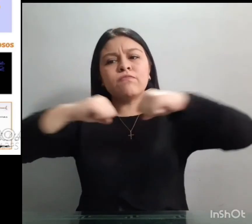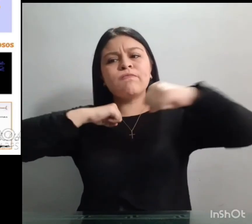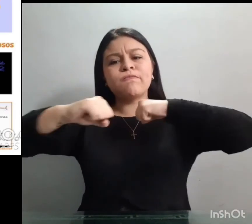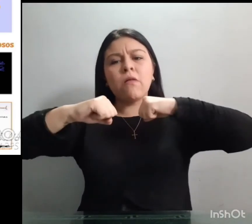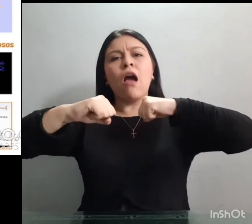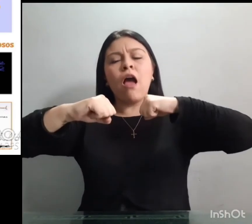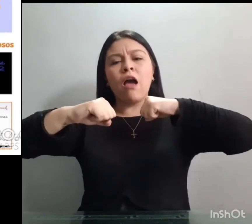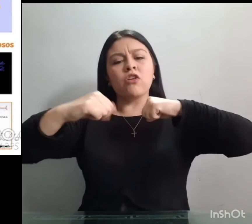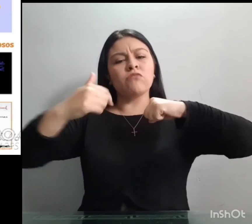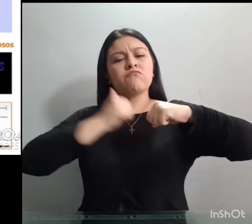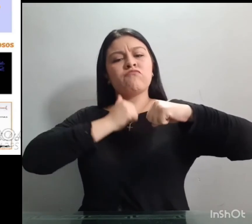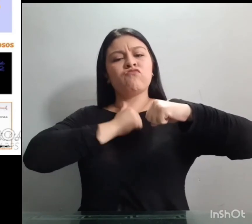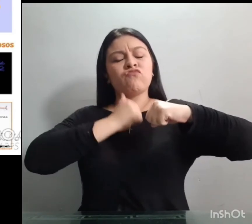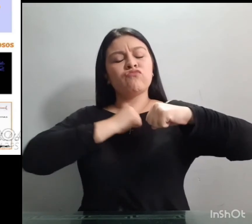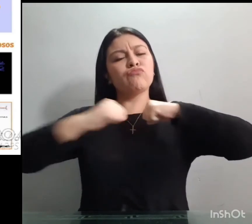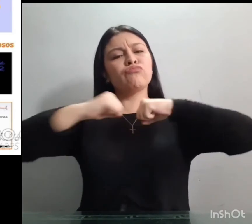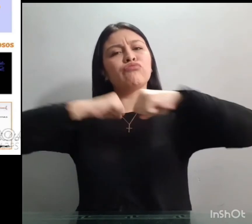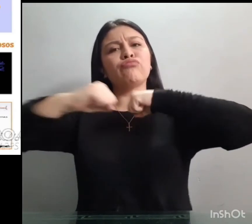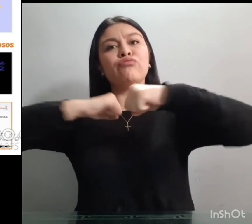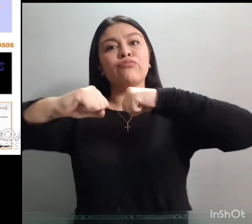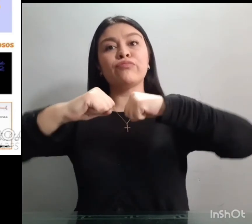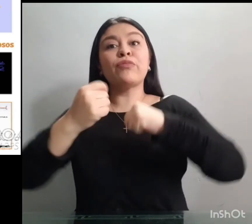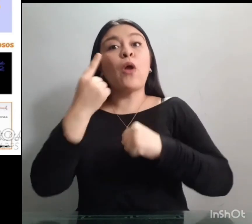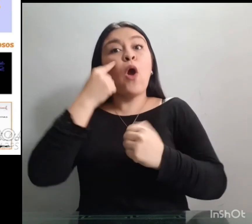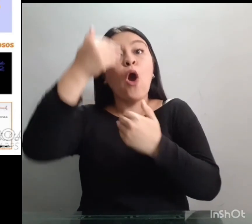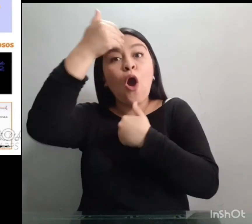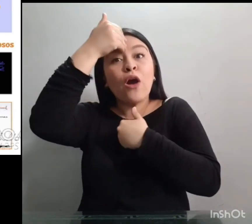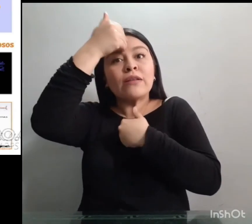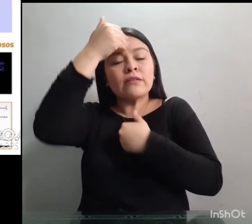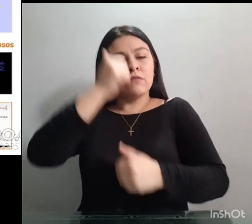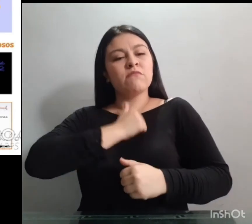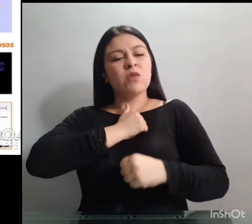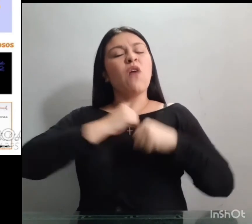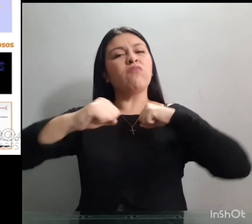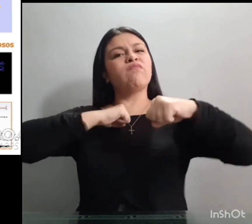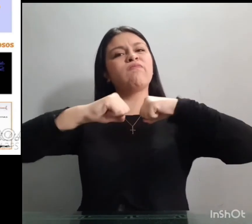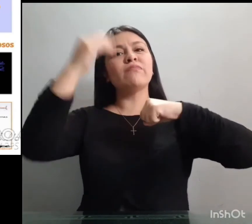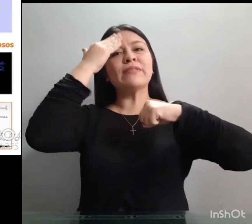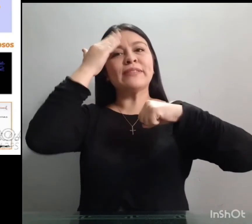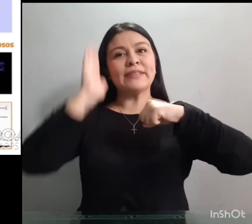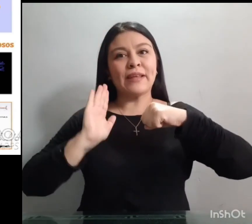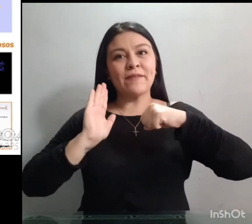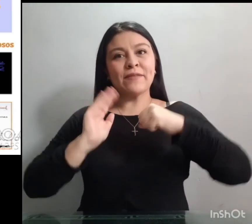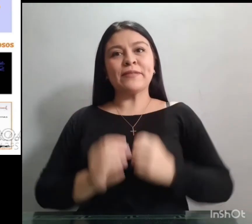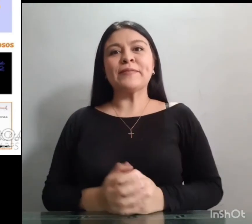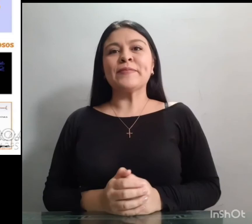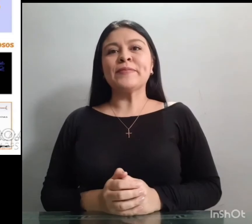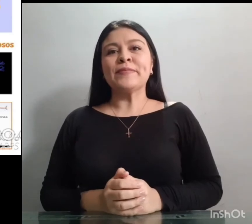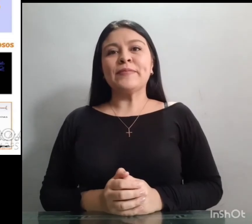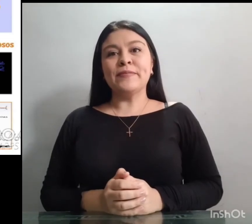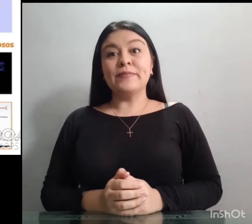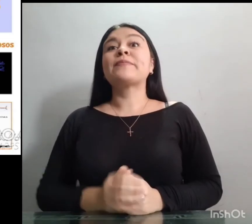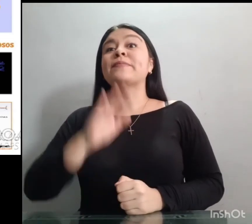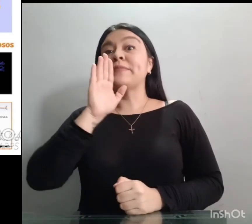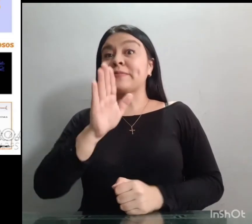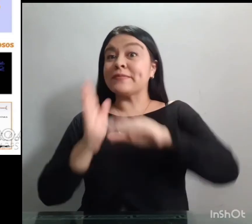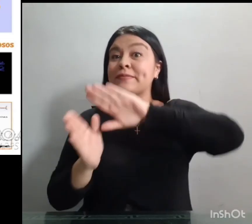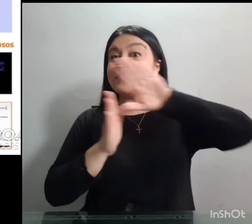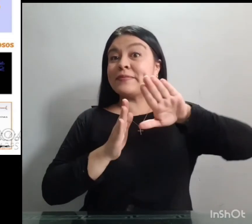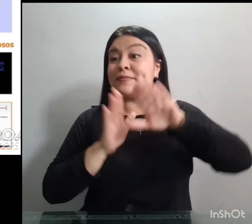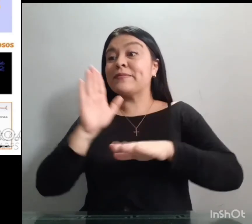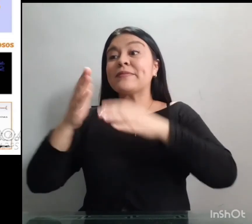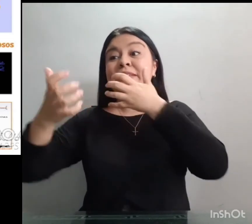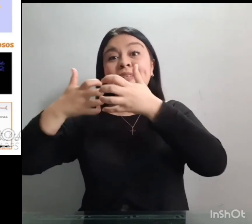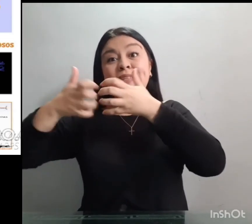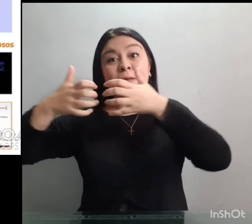Todo esto lo hacemos entonces de forma consciente. Mientras que El sistema